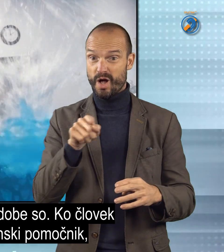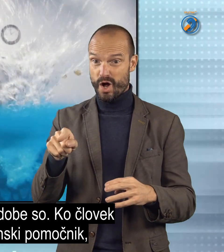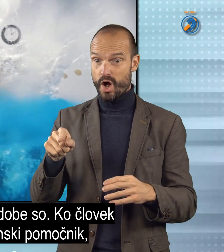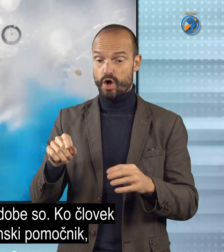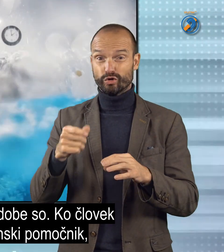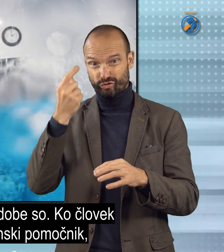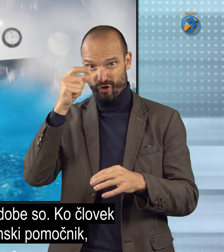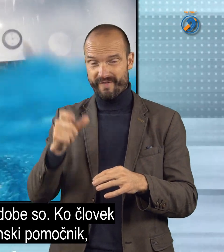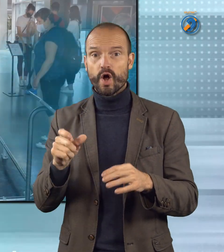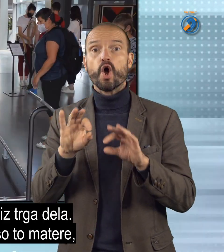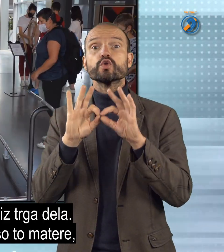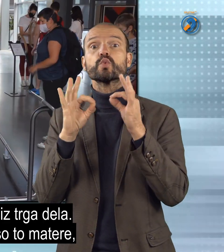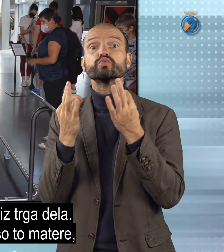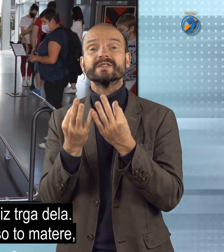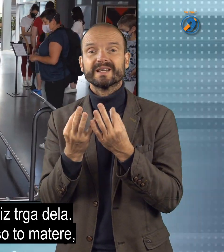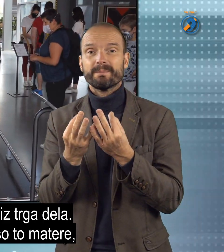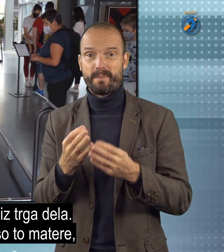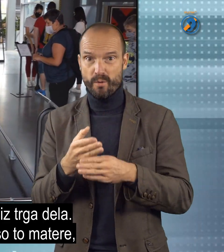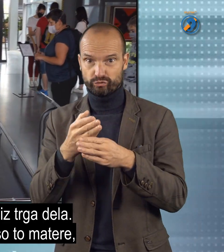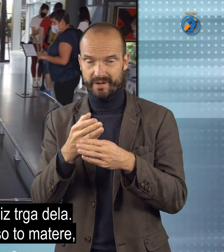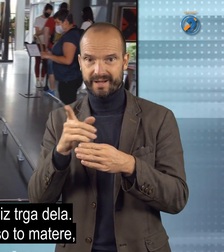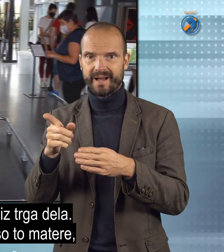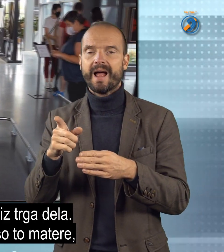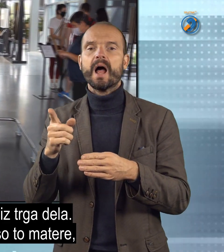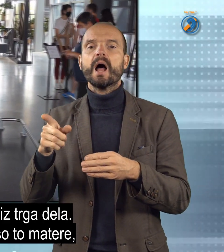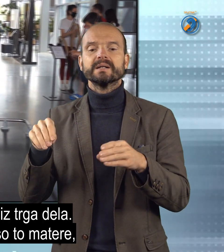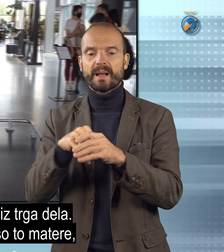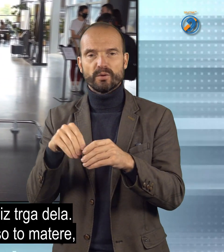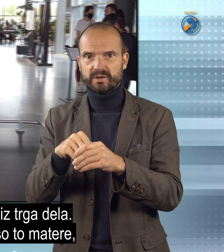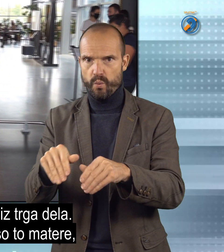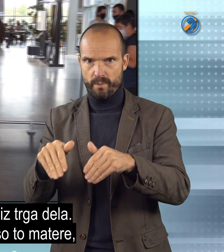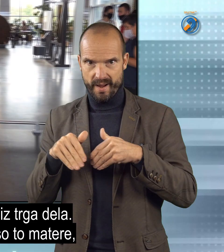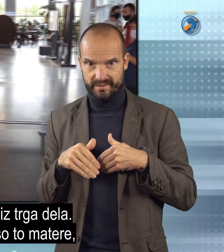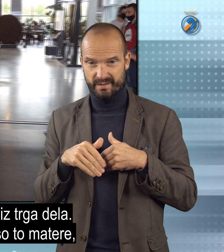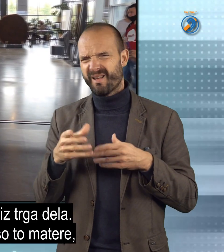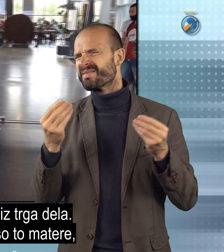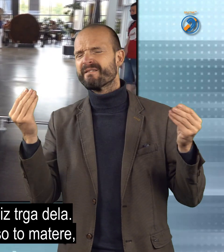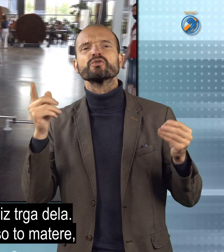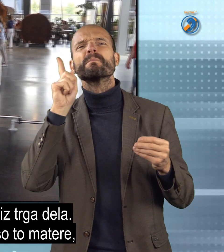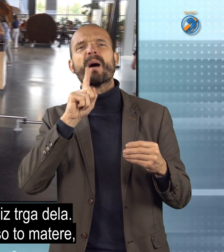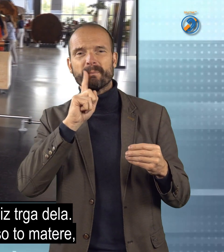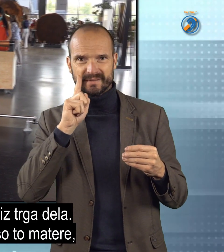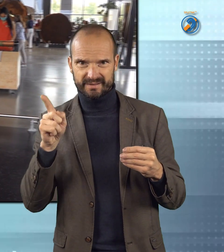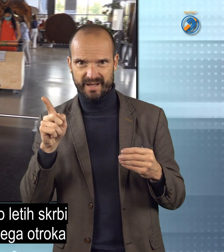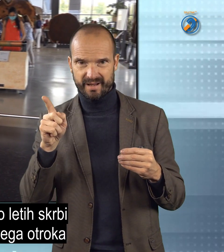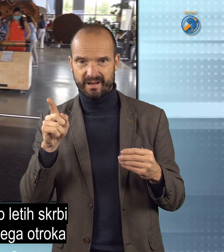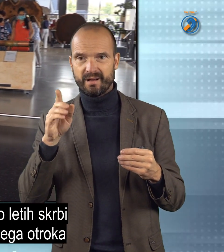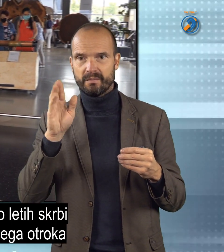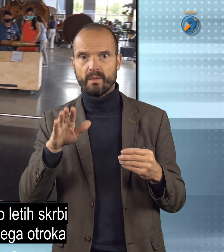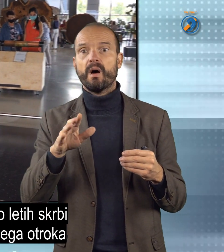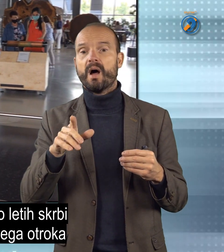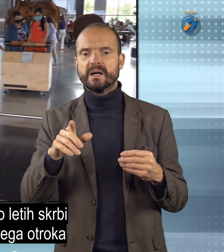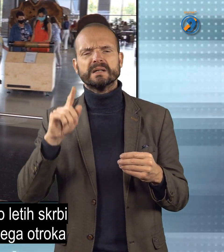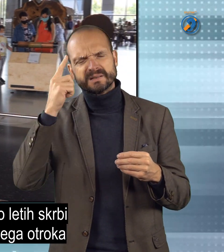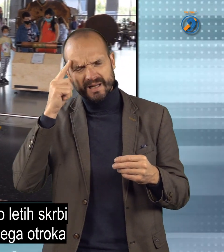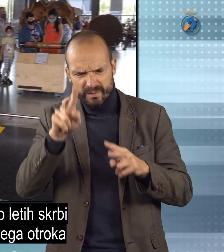pa človek družinski pomočnik, se umakne iz trga dela, največkrat so to, moramo priznati, matere, ki potem po